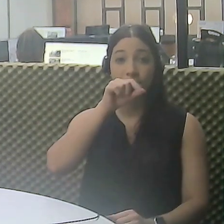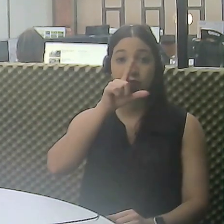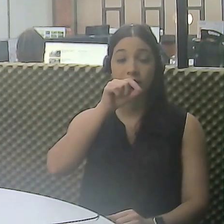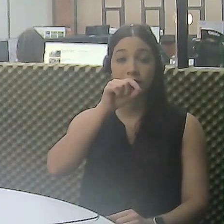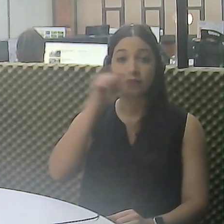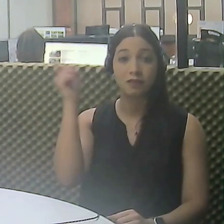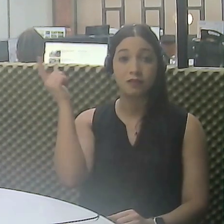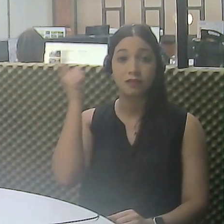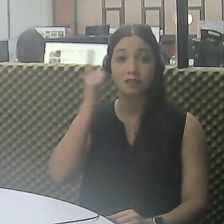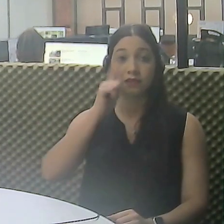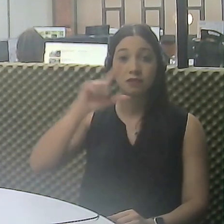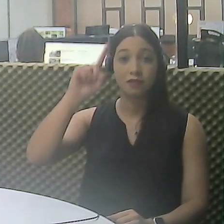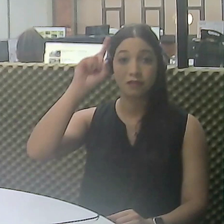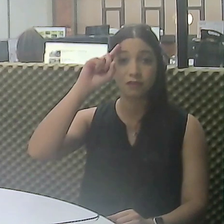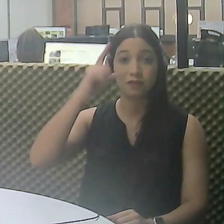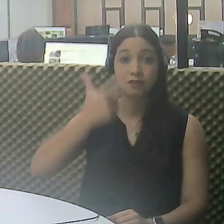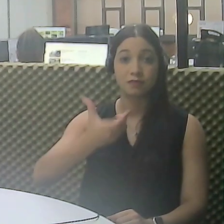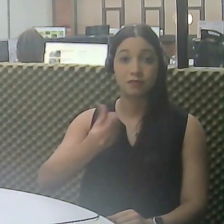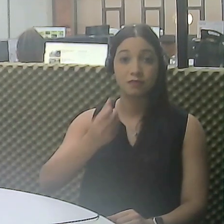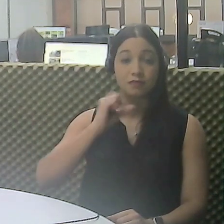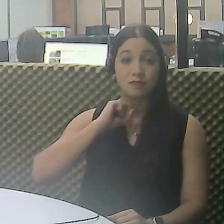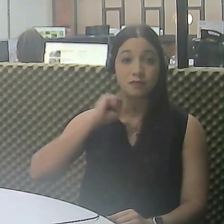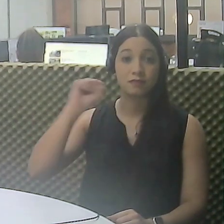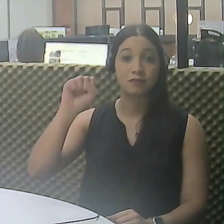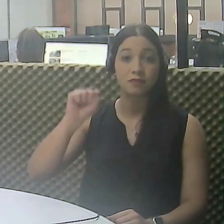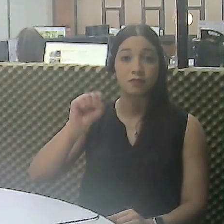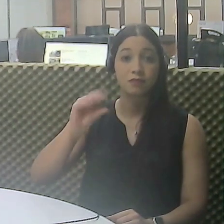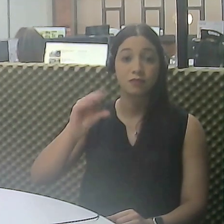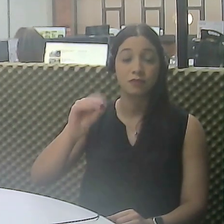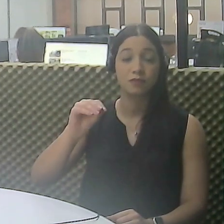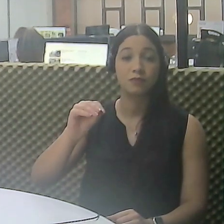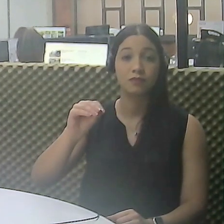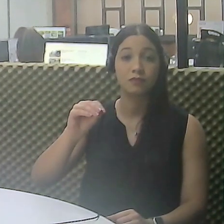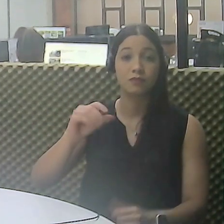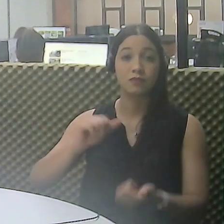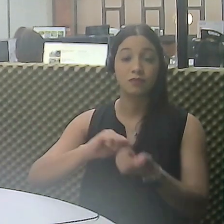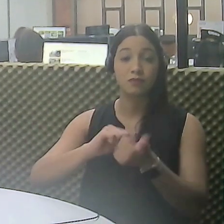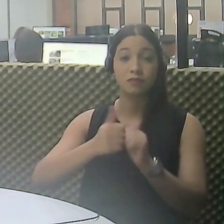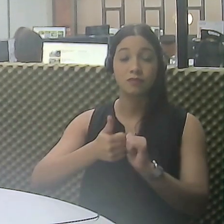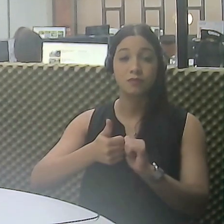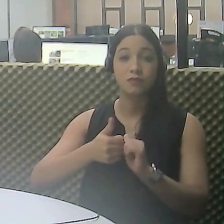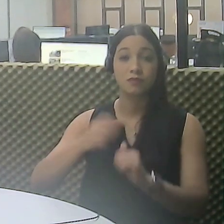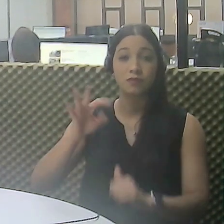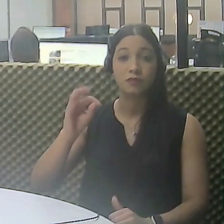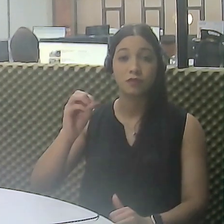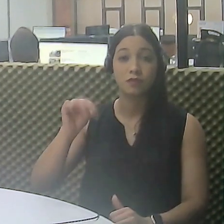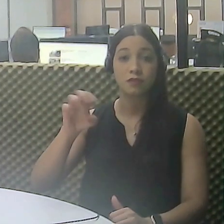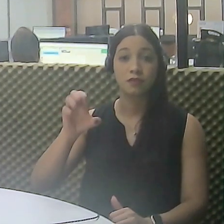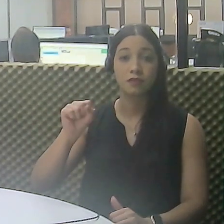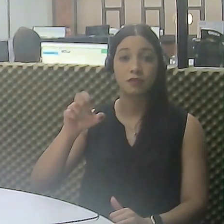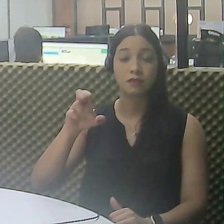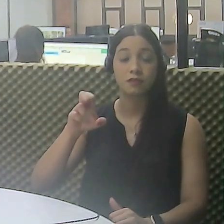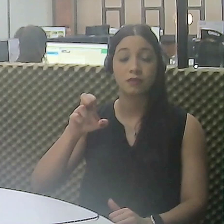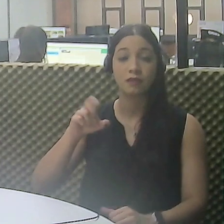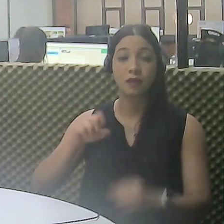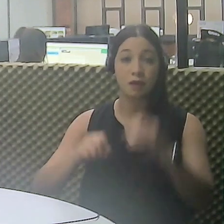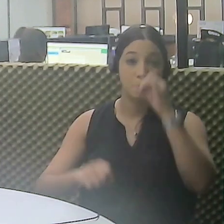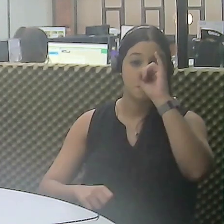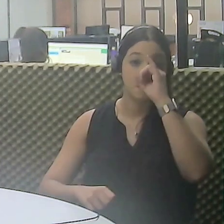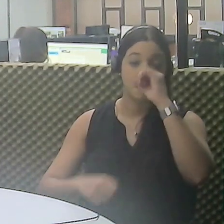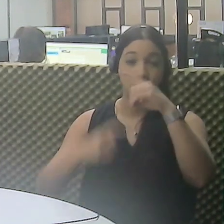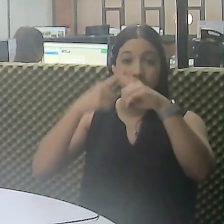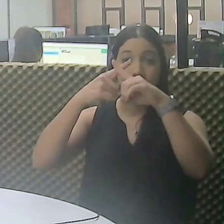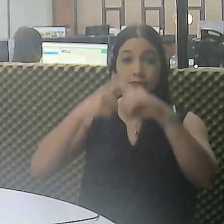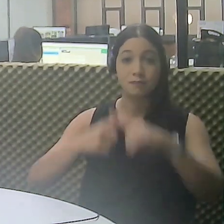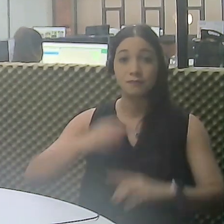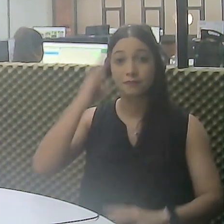vai receber no dia 26 de abril, às 8 da noite, a partida de volta entre Tombense e Palmeiras pela Copa do Brasil,